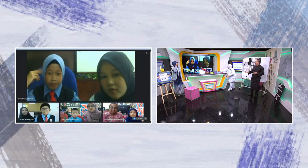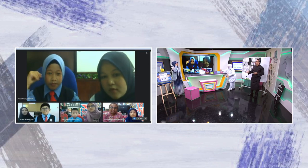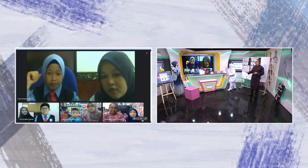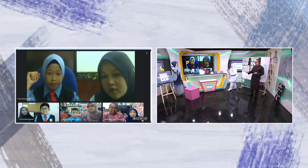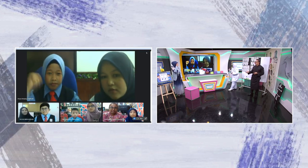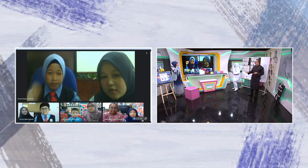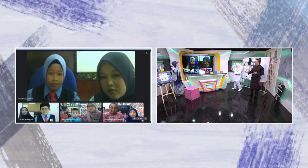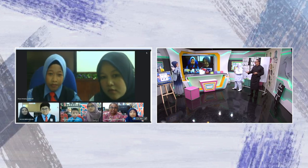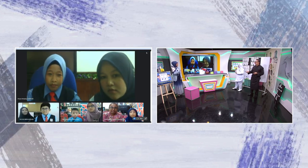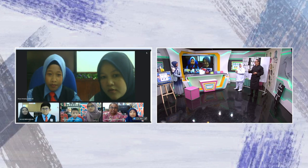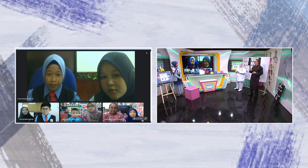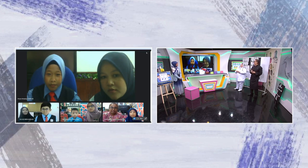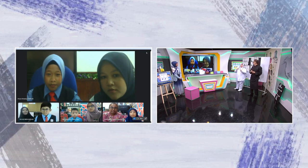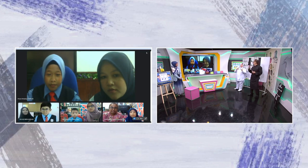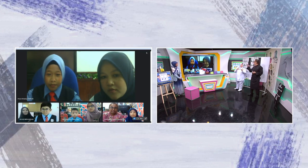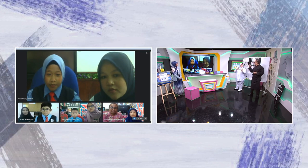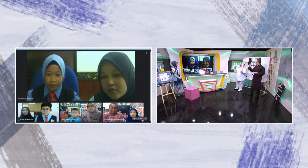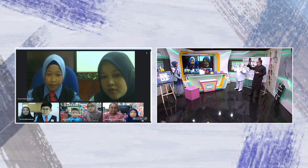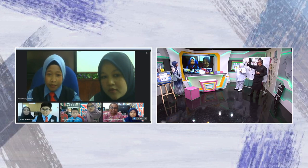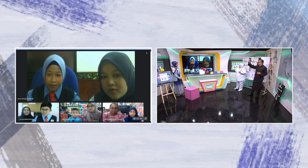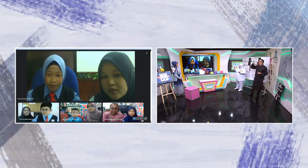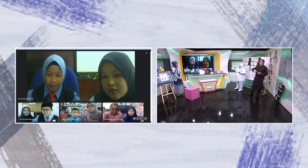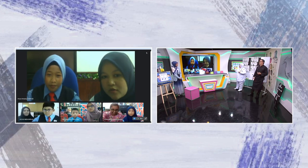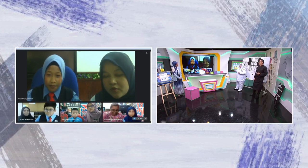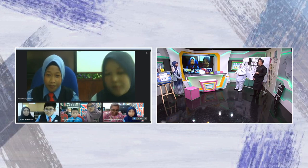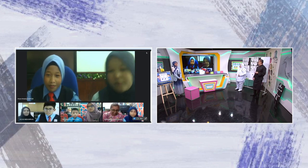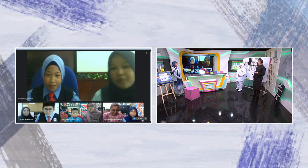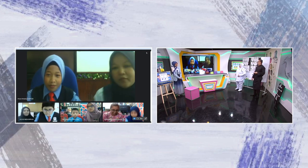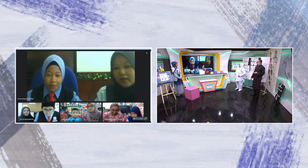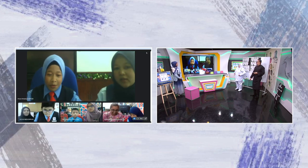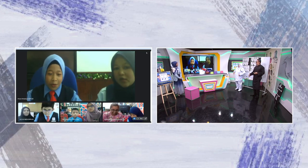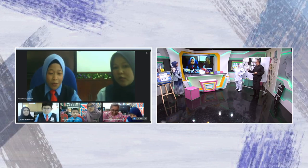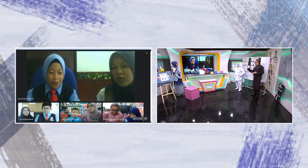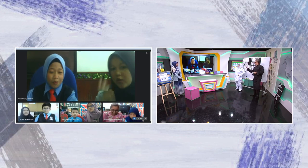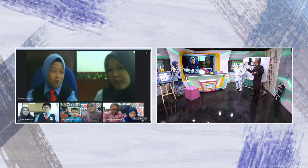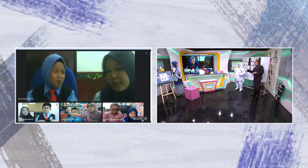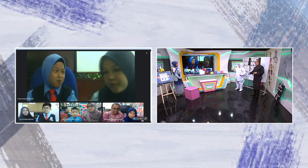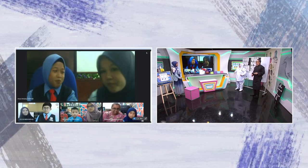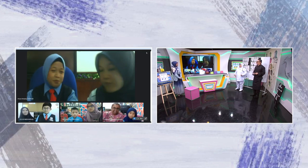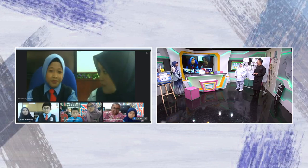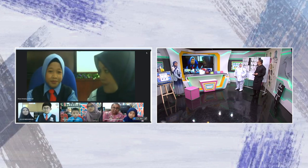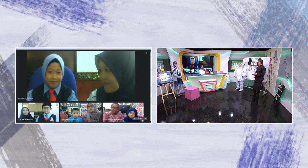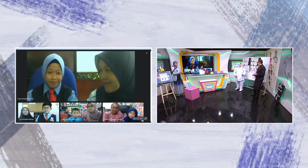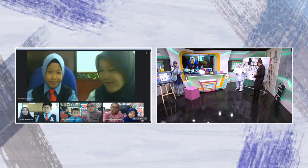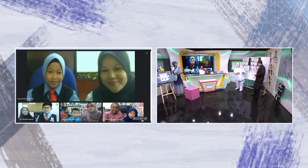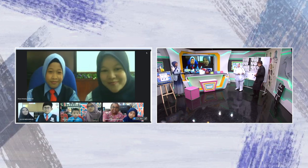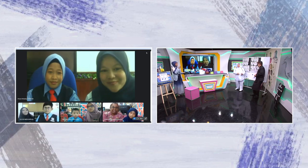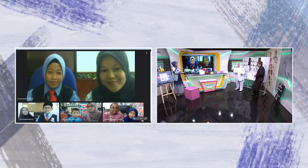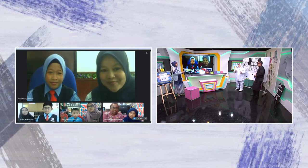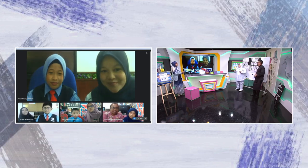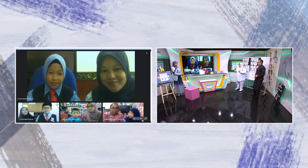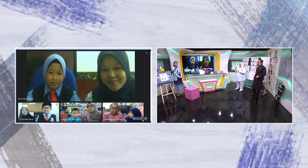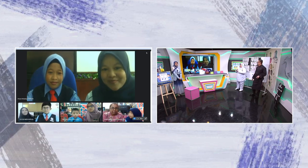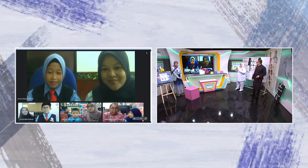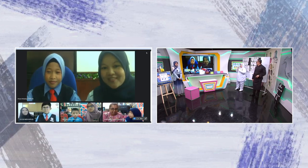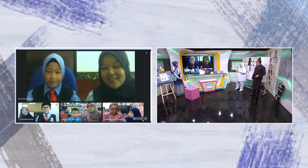pak hijau, cikgu. Nak hijau. Okey. Dia nak hijau. Silakan. Okey, cikgu Miza. Silakan cikgu soalan warna